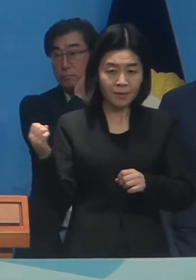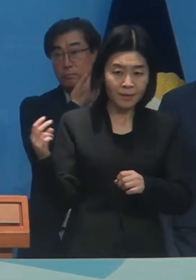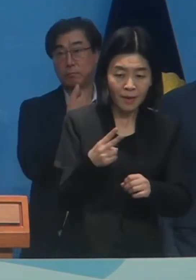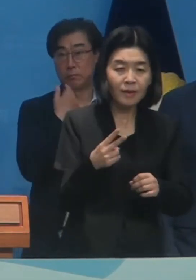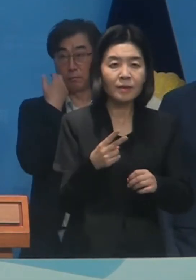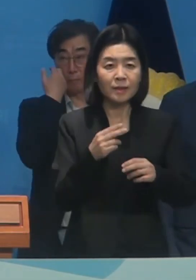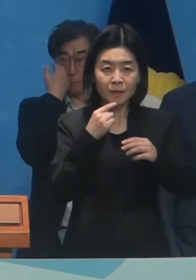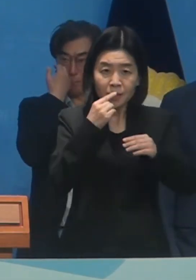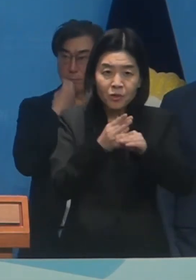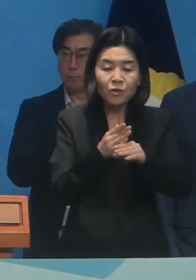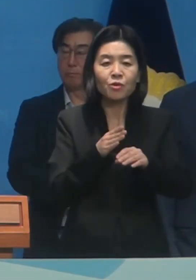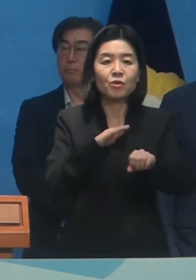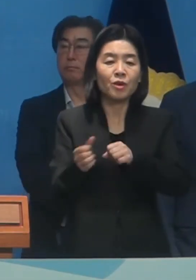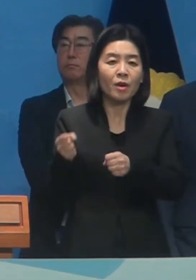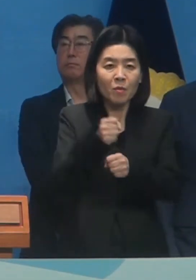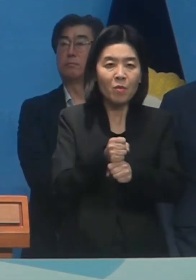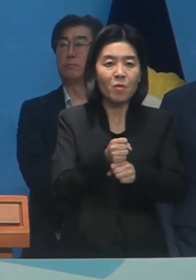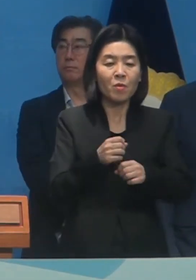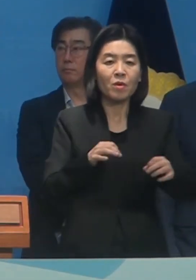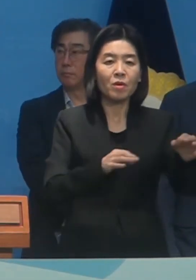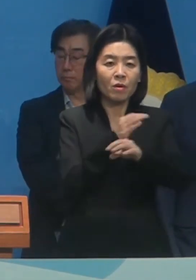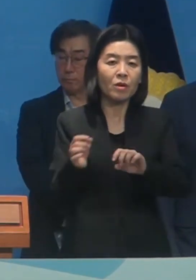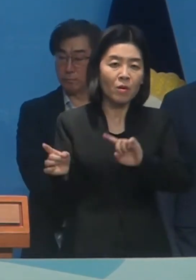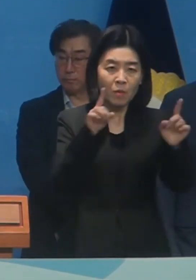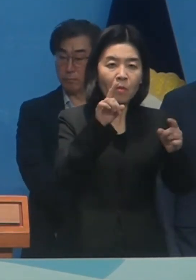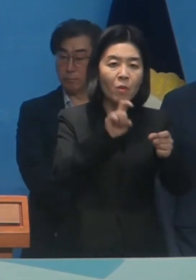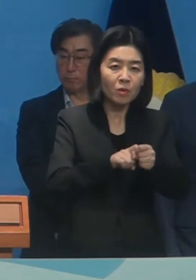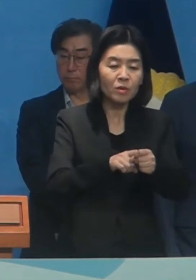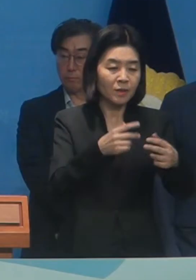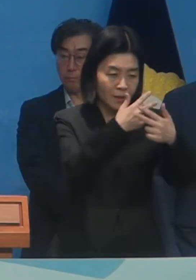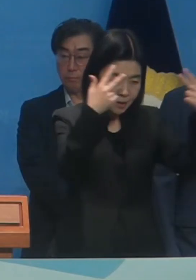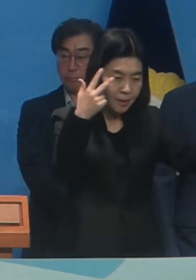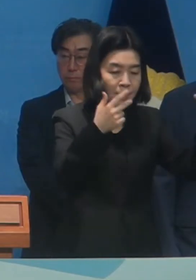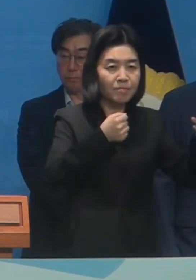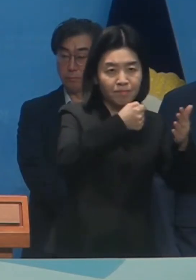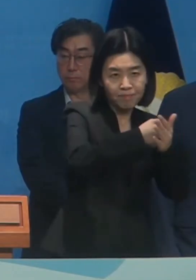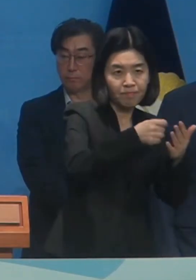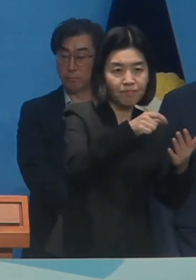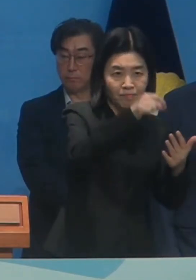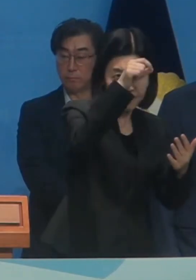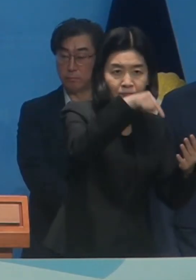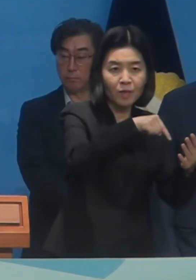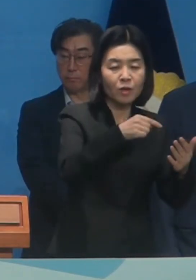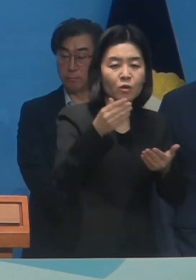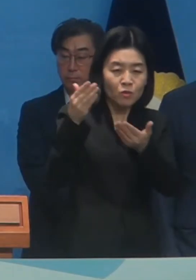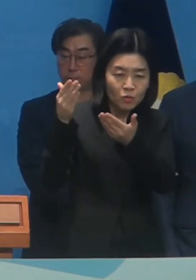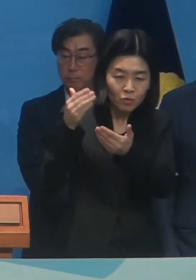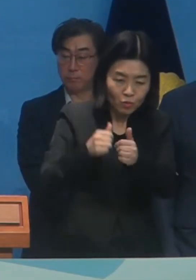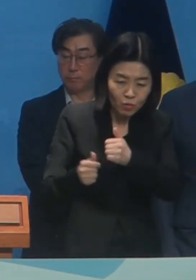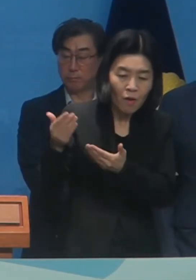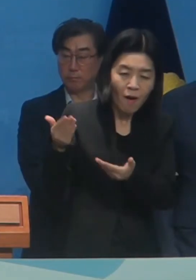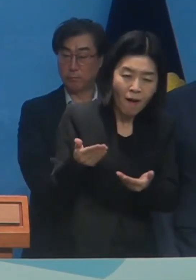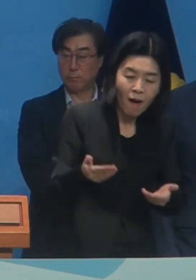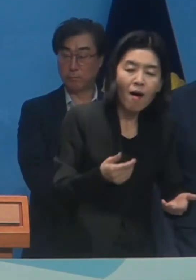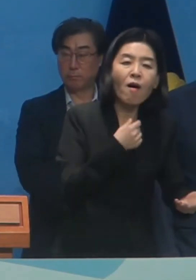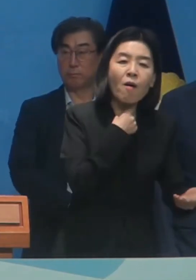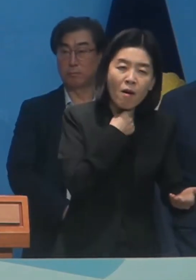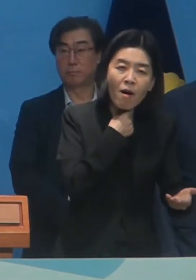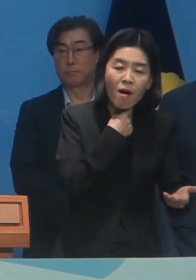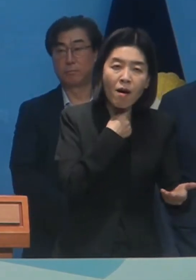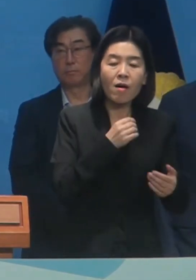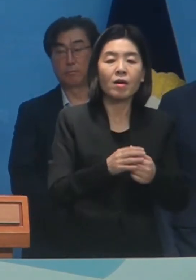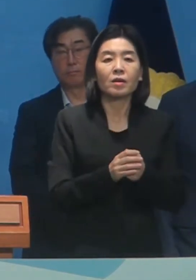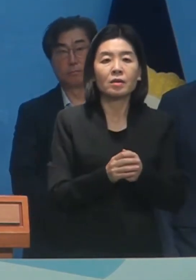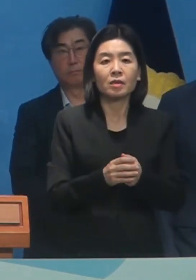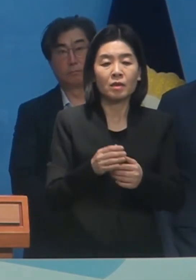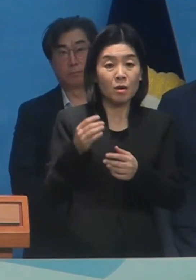후보를 선택했습니다. 후손에게 제대로 된 나라를 물려주기 위한 결단입니다. 보수적 이미지로 알려진 이 세대의